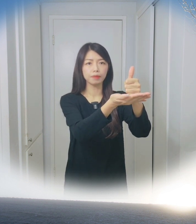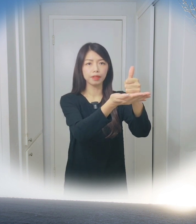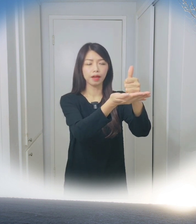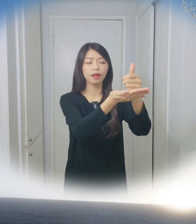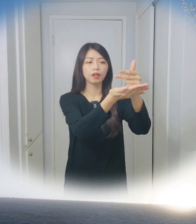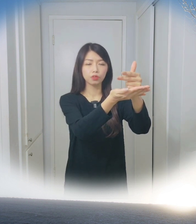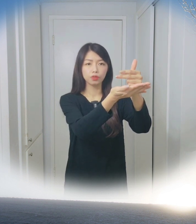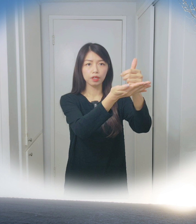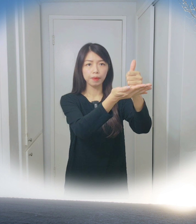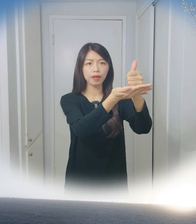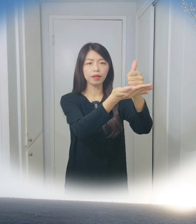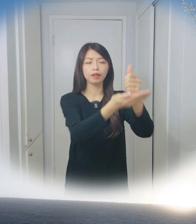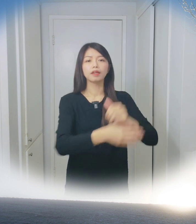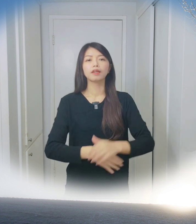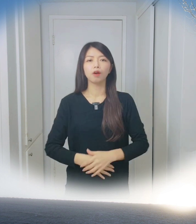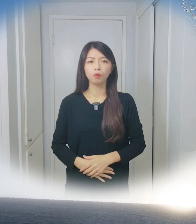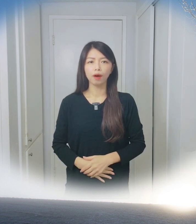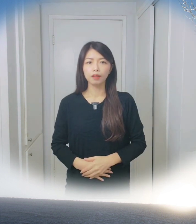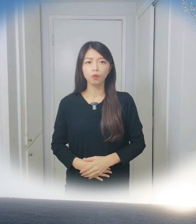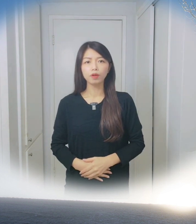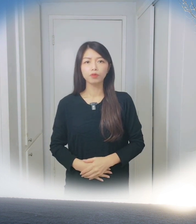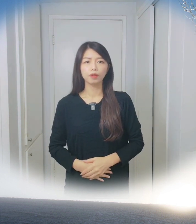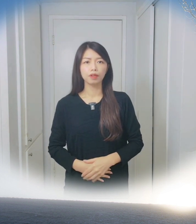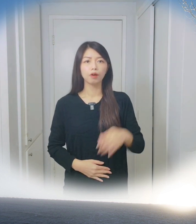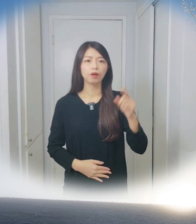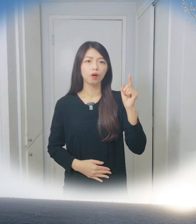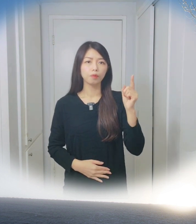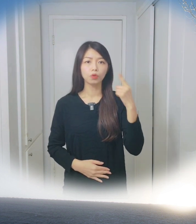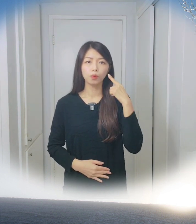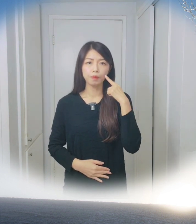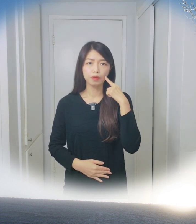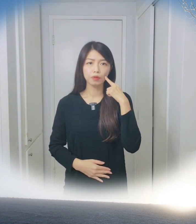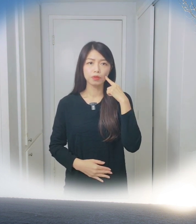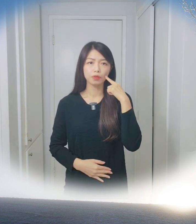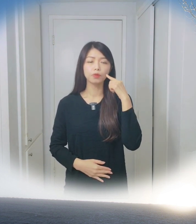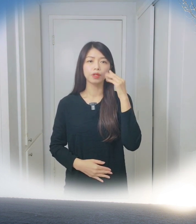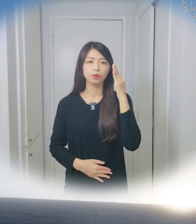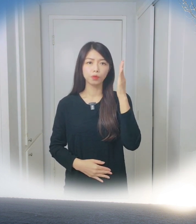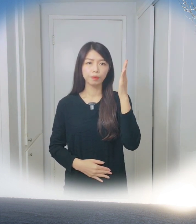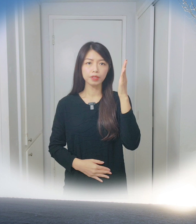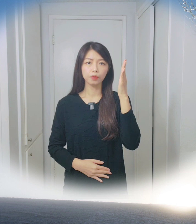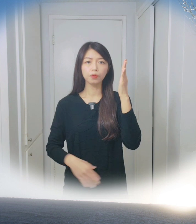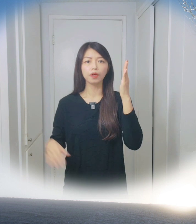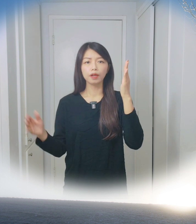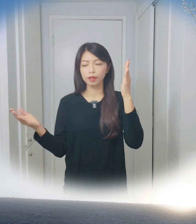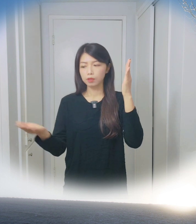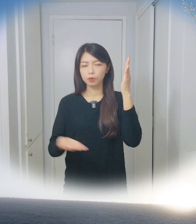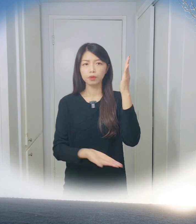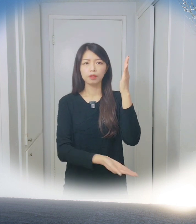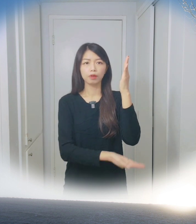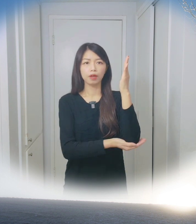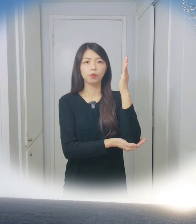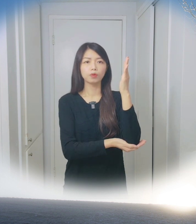주님이 됩니다. 주님의 영광 수어는요 검지로 볼 한번 찍어주시고 그대로 손을 펴시고